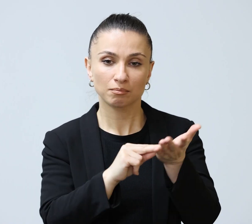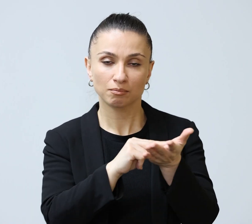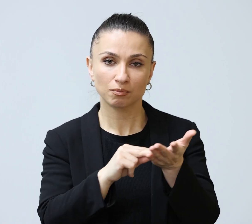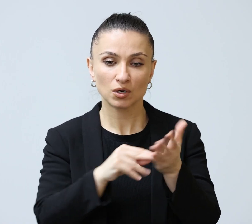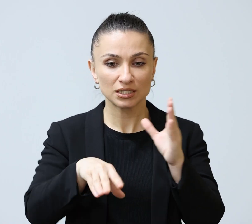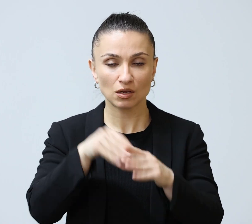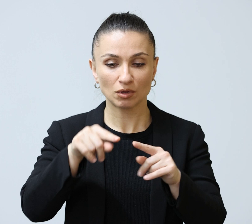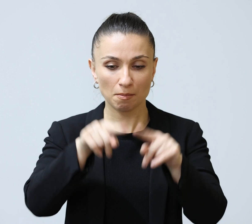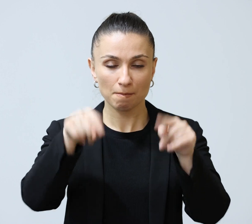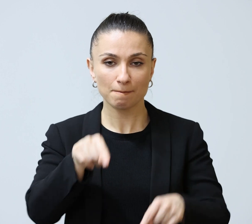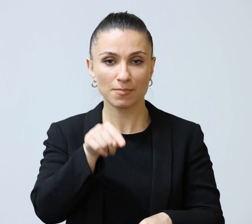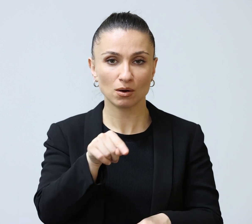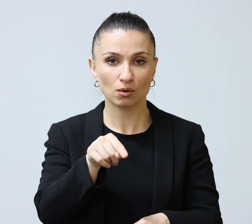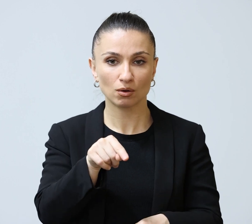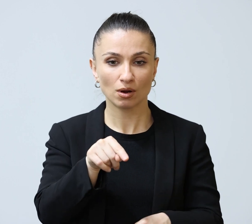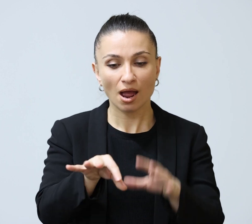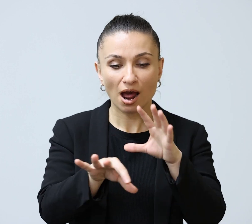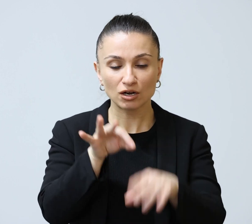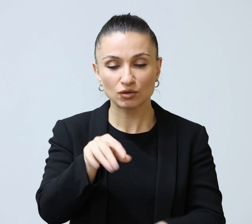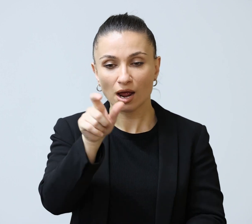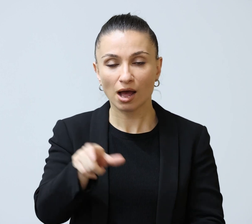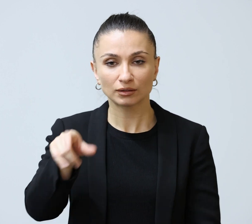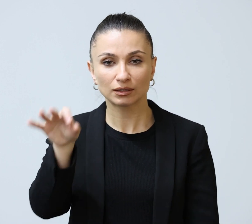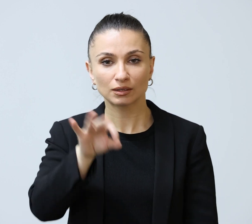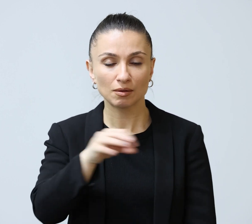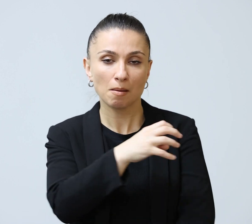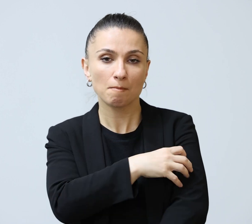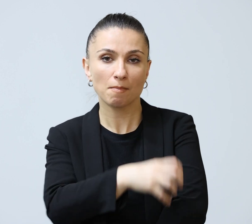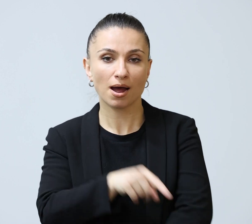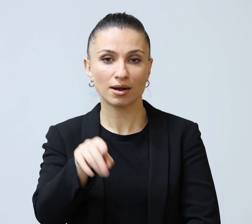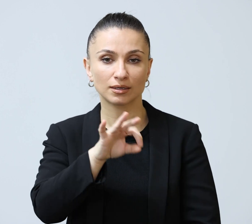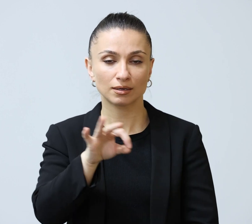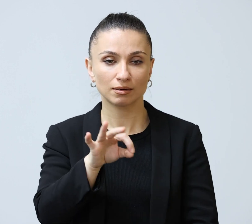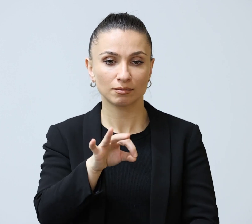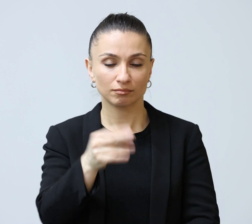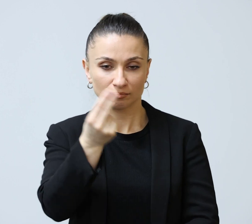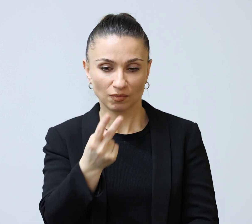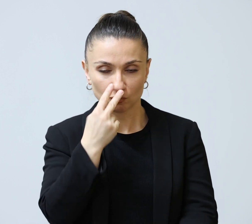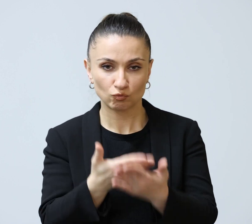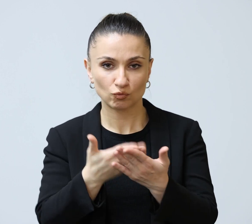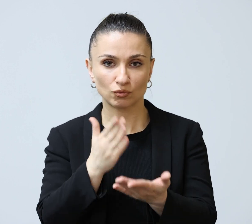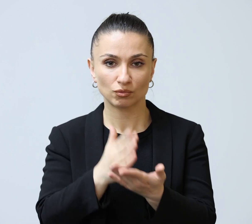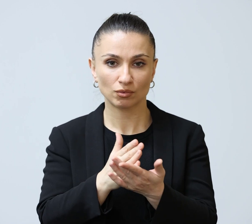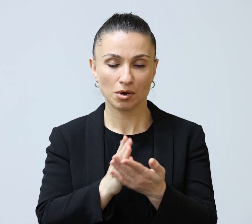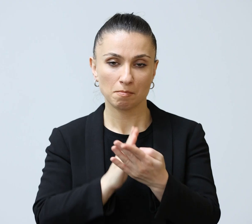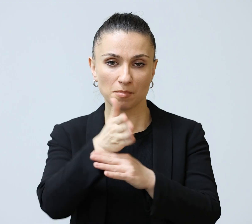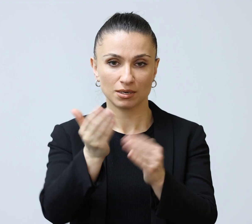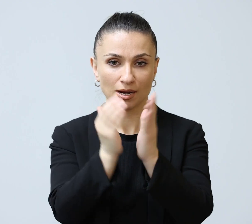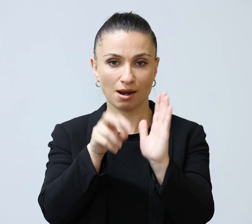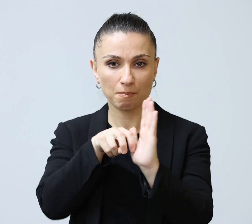Գնա քվեախցիկի մոտ։ Ինչ պետք է անես քվեախցիկում։ Մտիր քվեախցիկ։ Քվեախցիկում